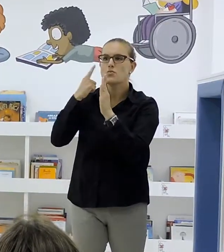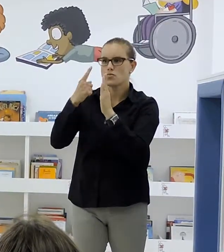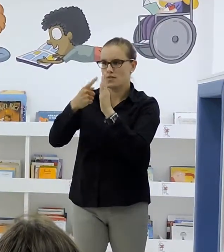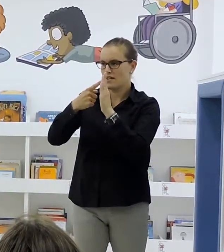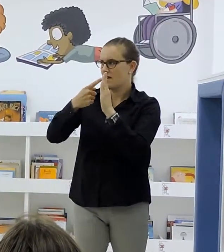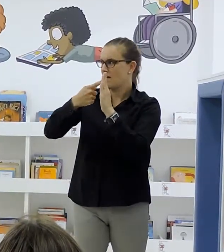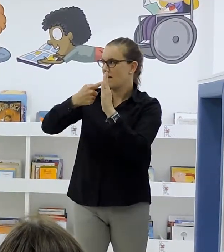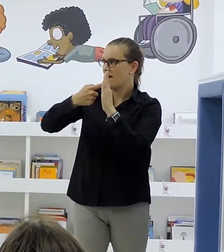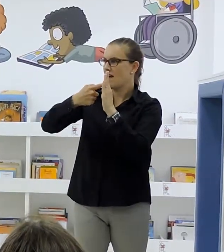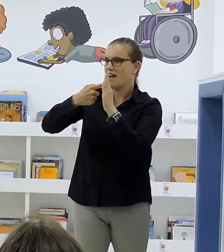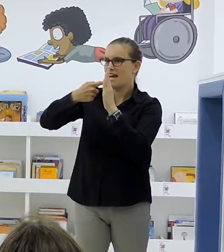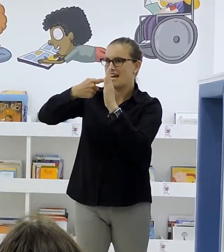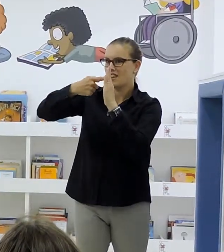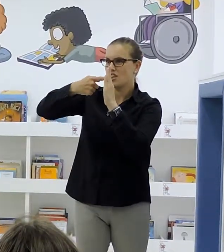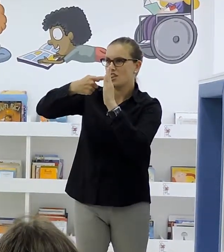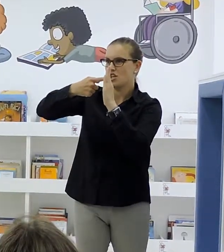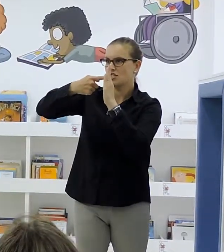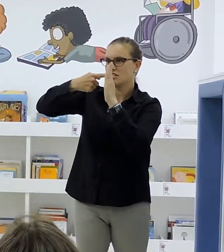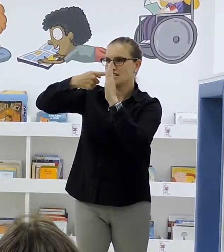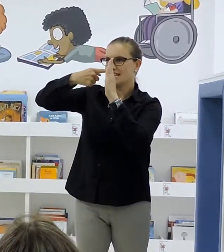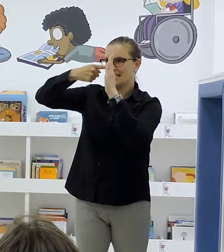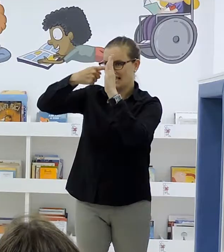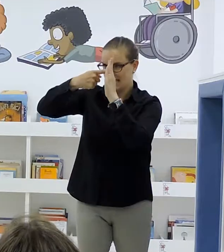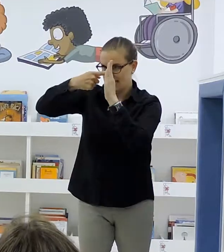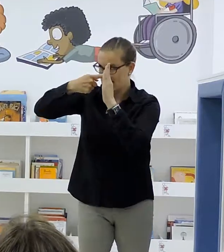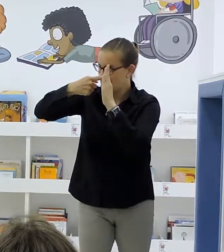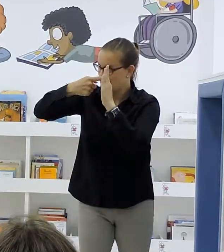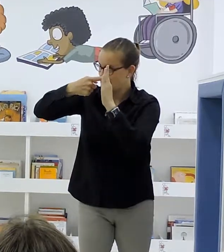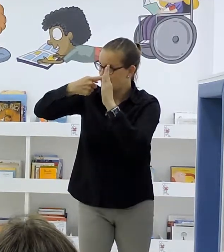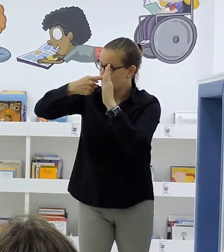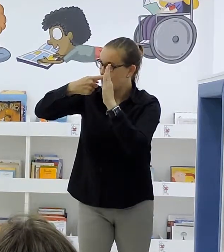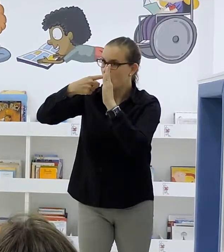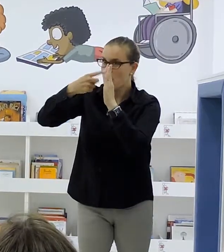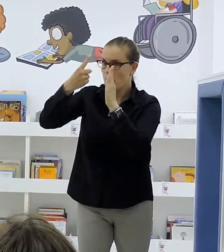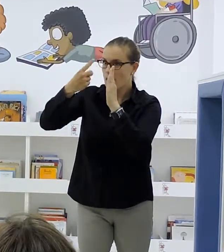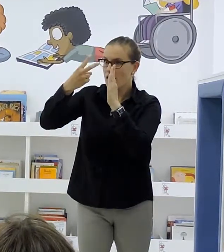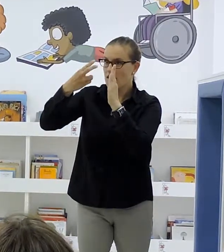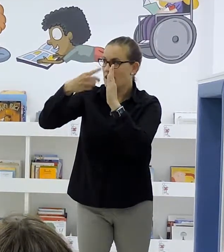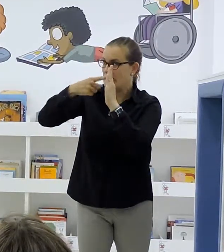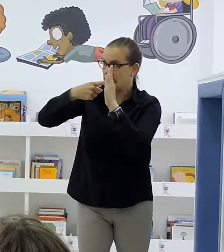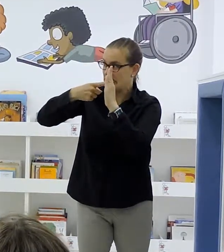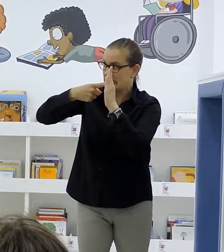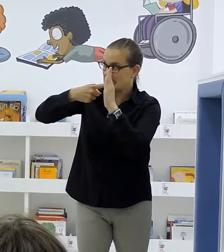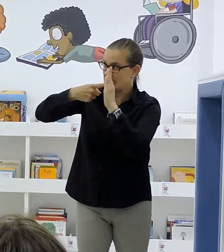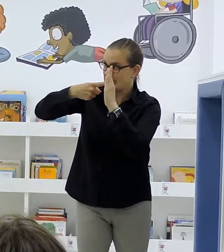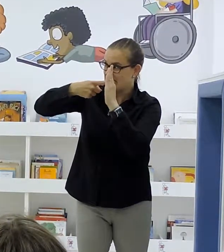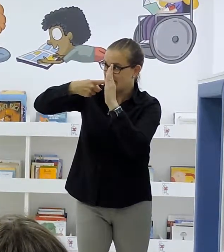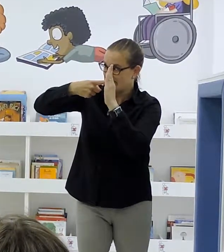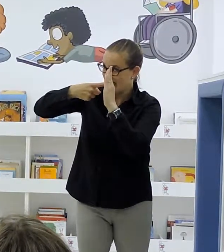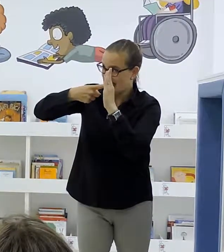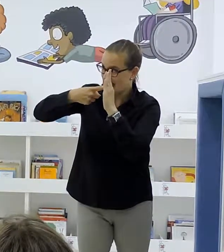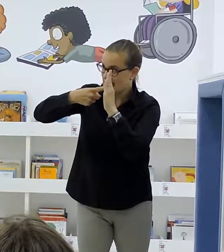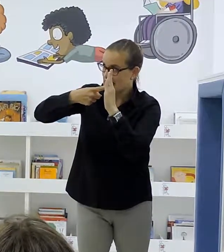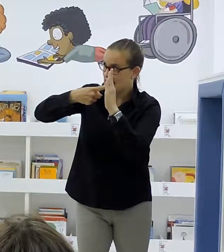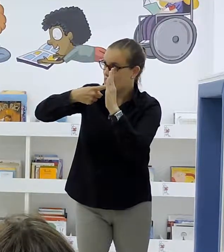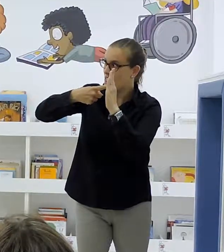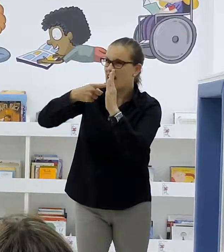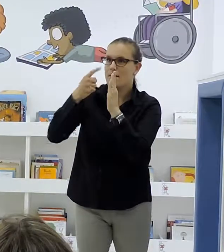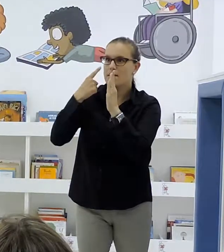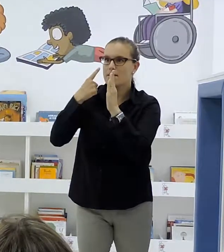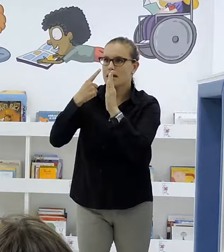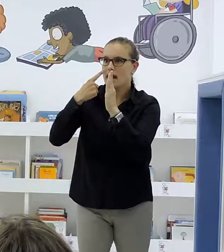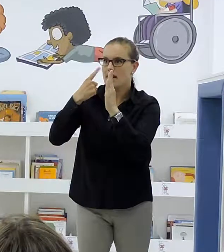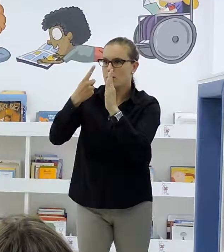Allá va, ¿eh? 1, 2 y... Mira, mira, mira, mira. 1, 2 y... No se